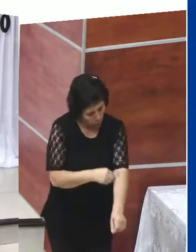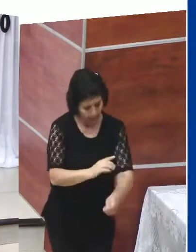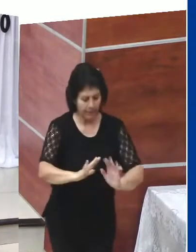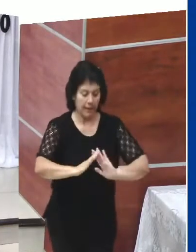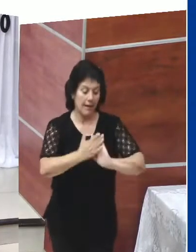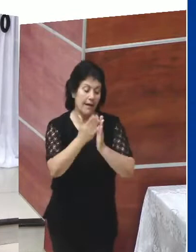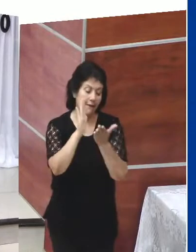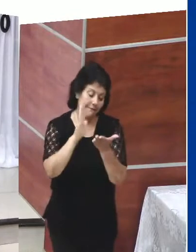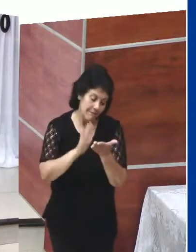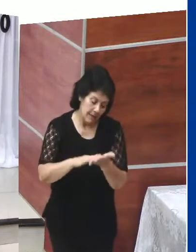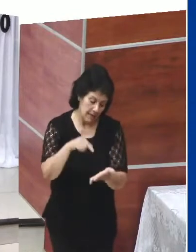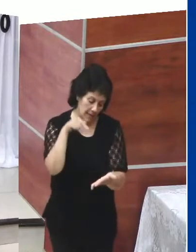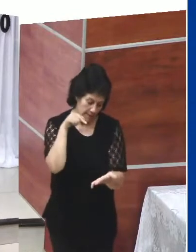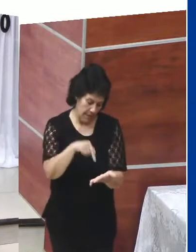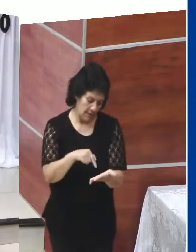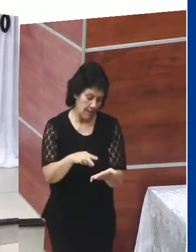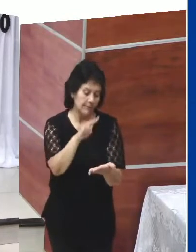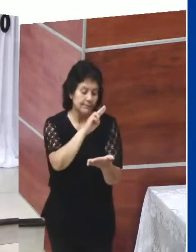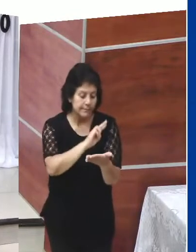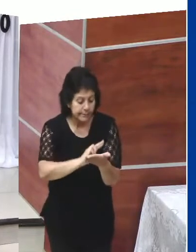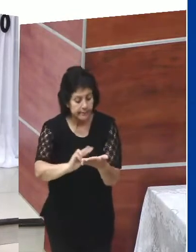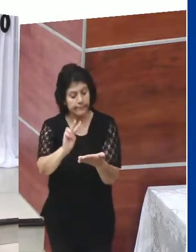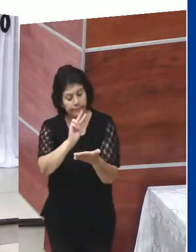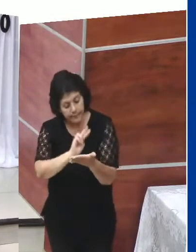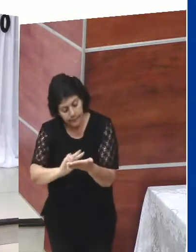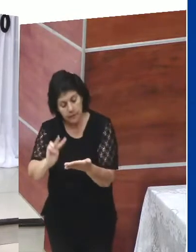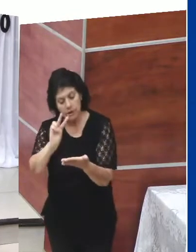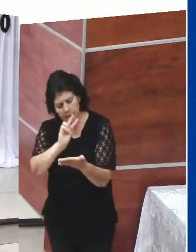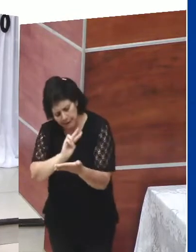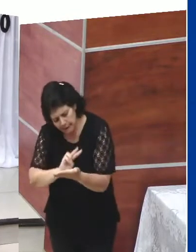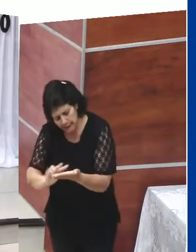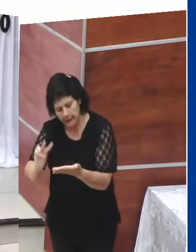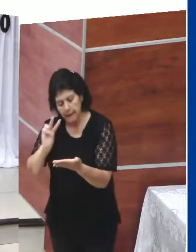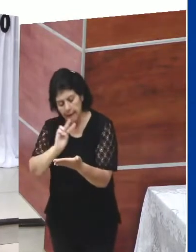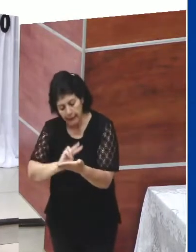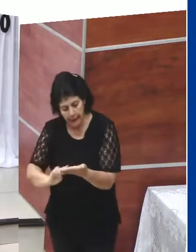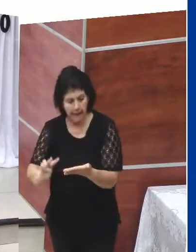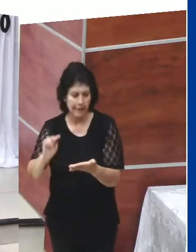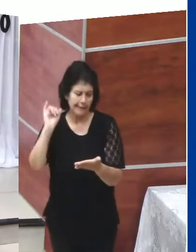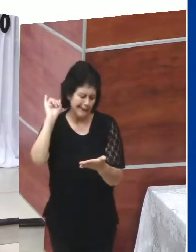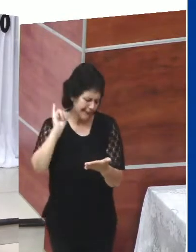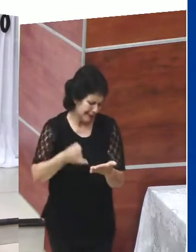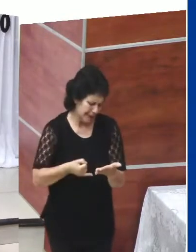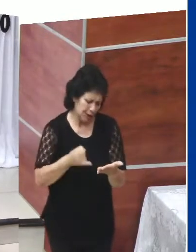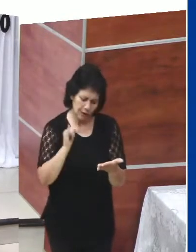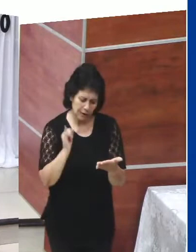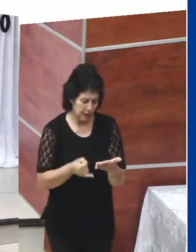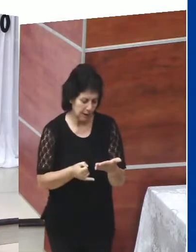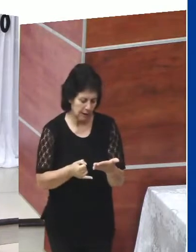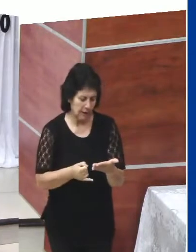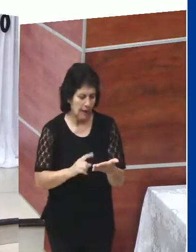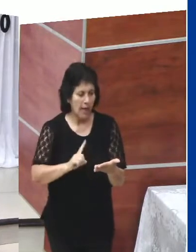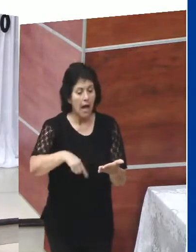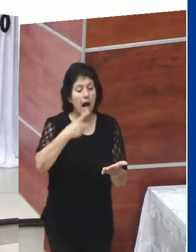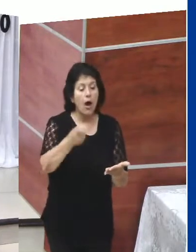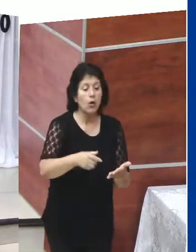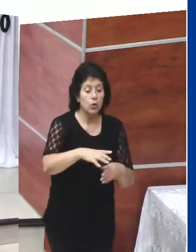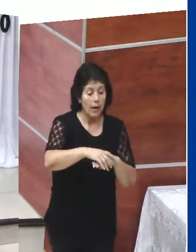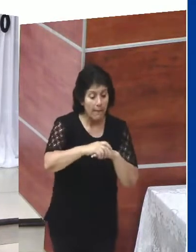Dios y leerla, y leerme, y leerte, y leer a